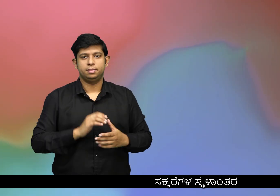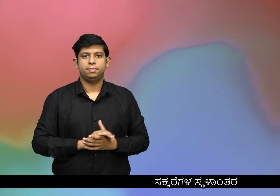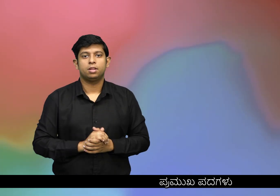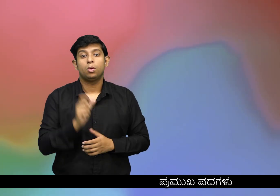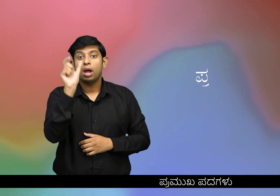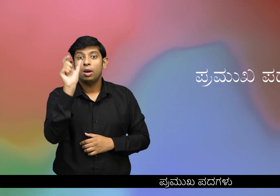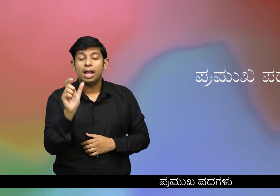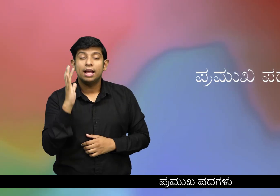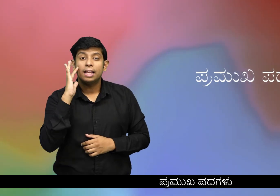ಪ್ರಮುಖ ಪದಗಳು: